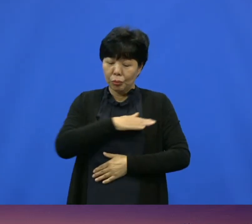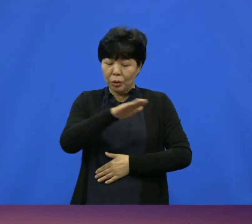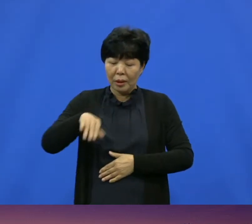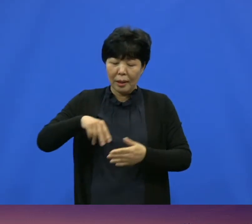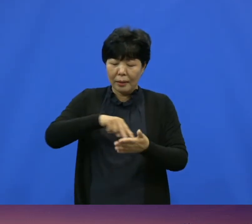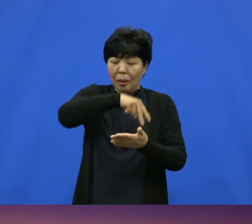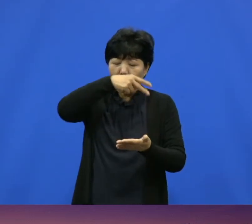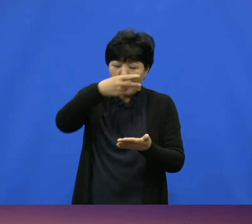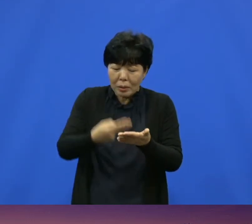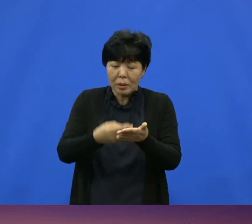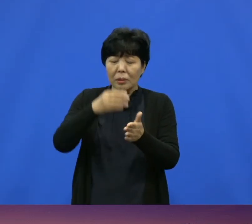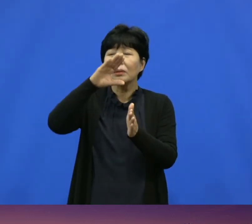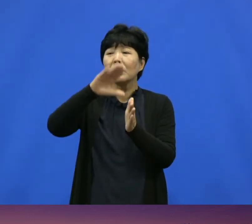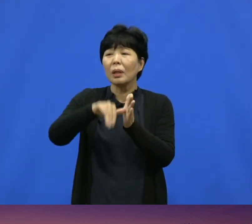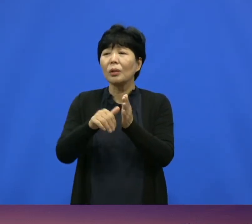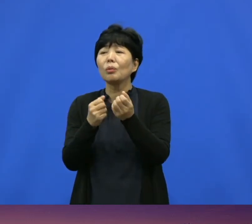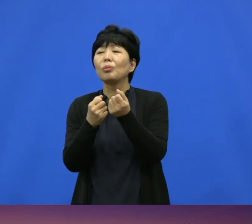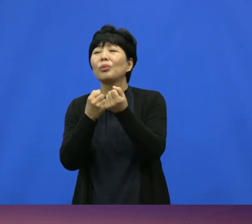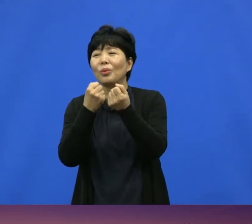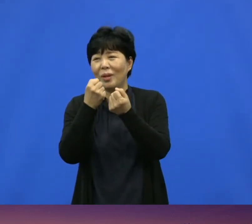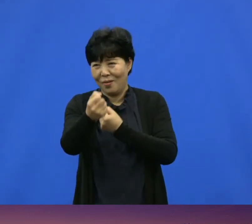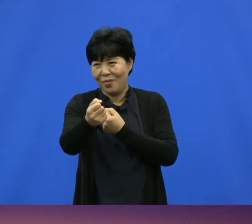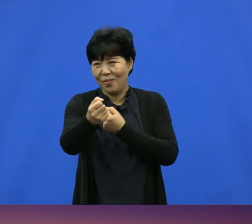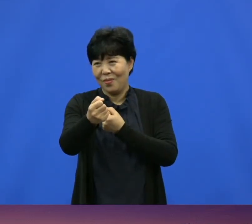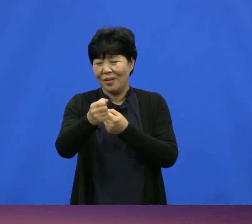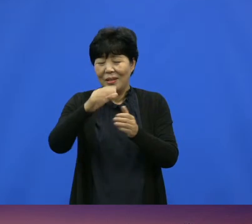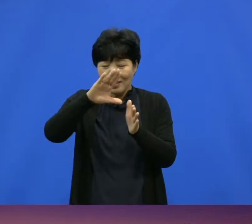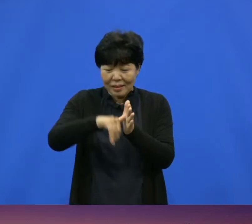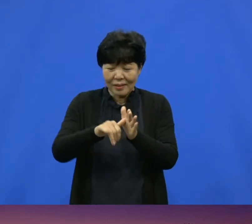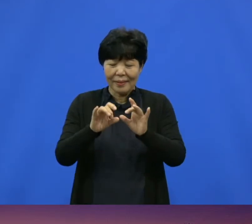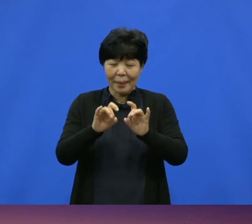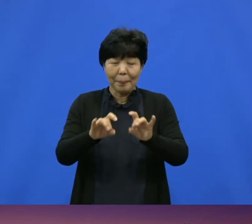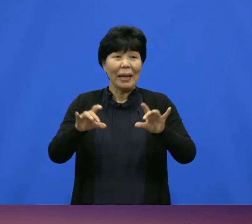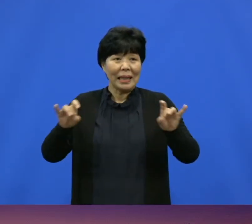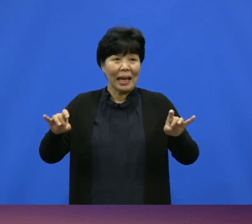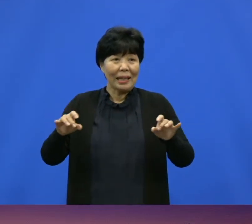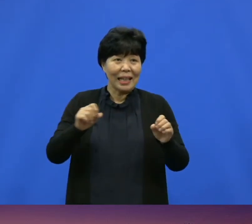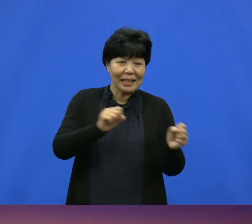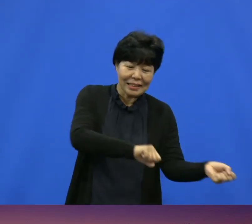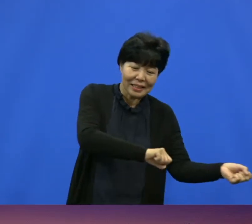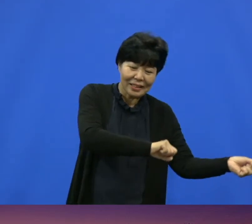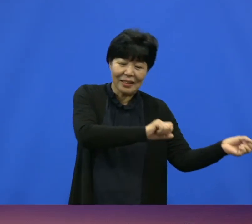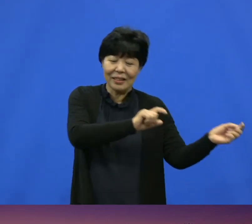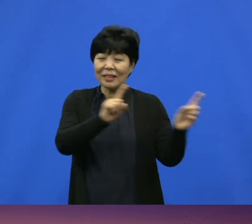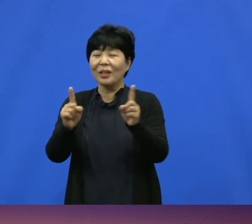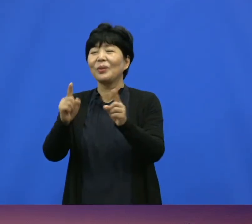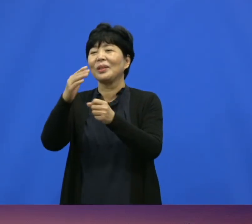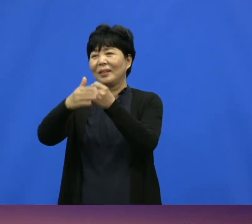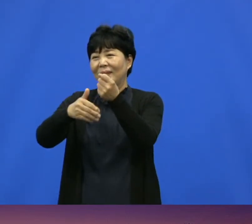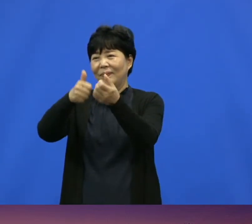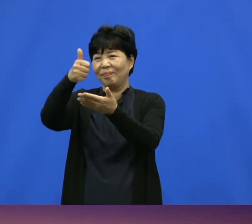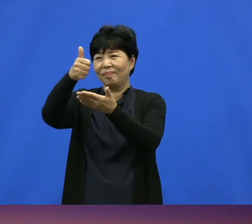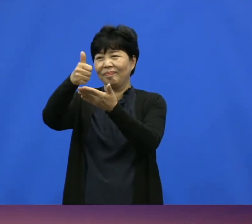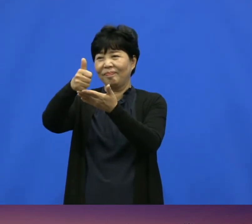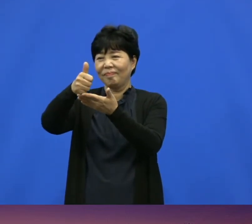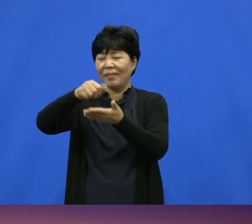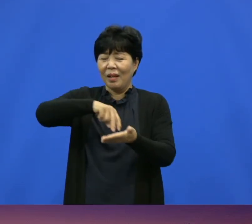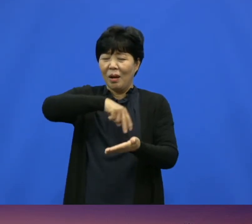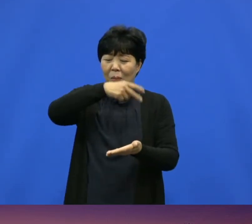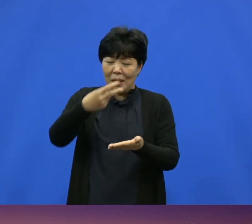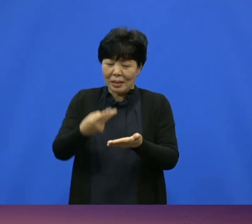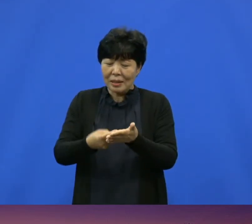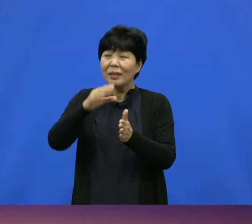그죠? 그 넘어질 때마다 하나님 우리를 다시 일으켜 세우시고 넘어질